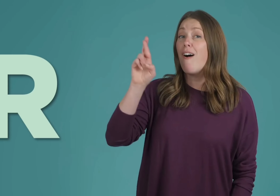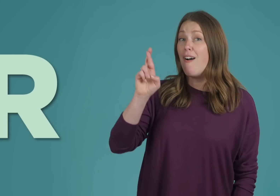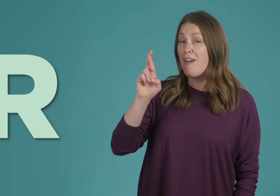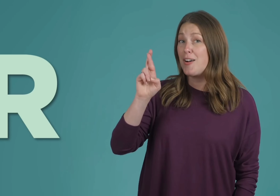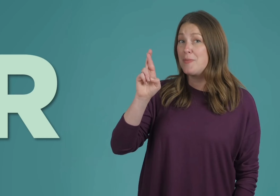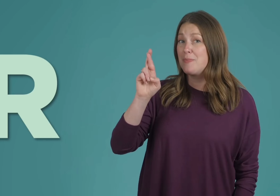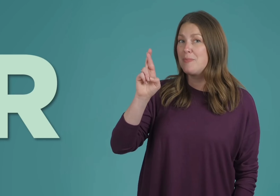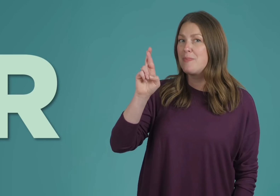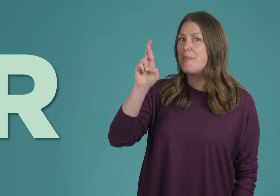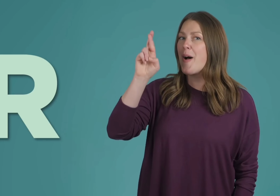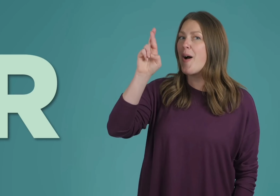R.